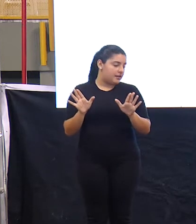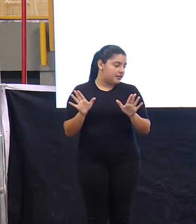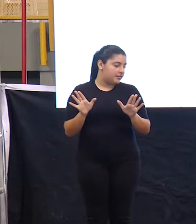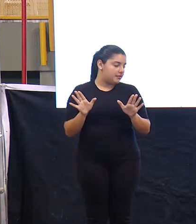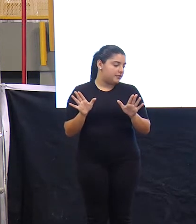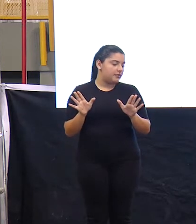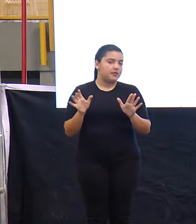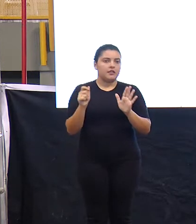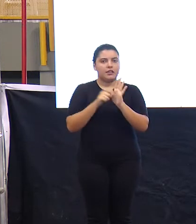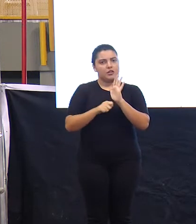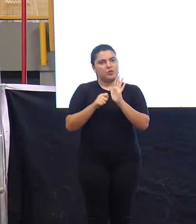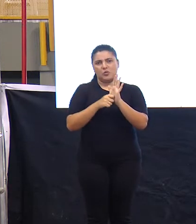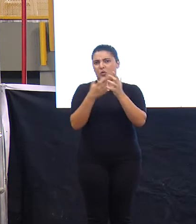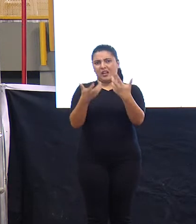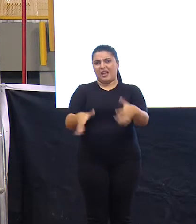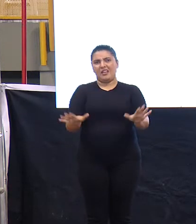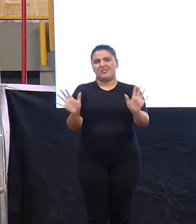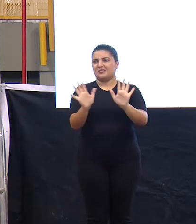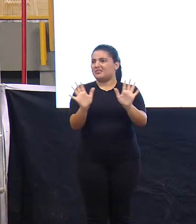você escreva desse jeito não.